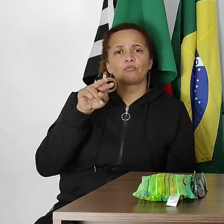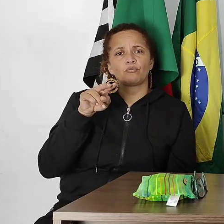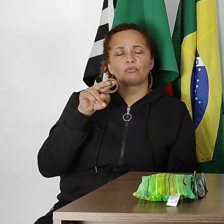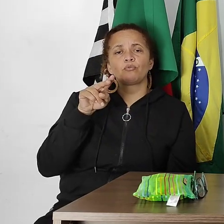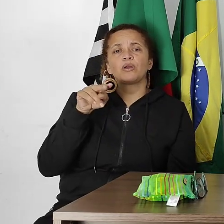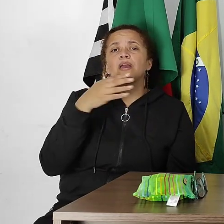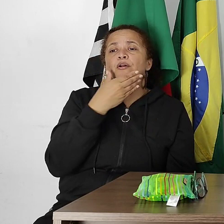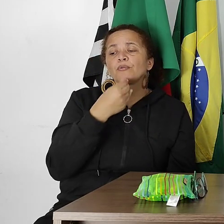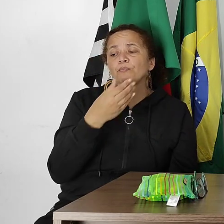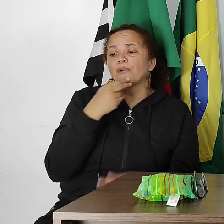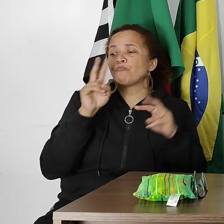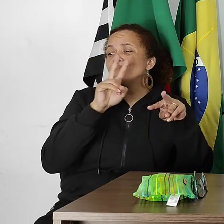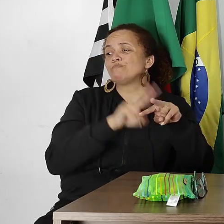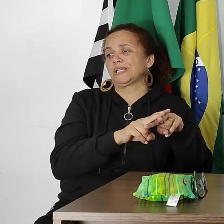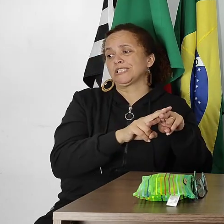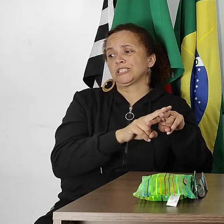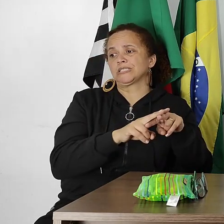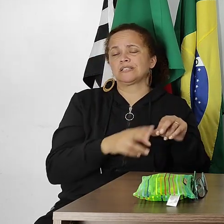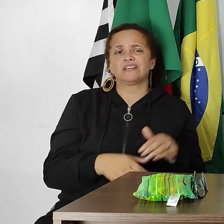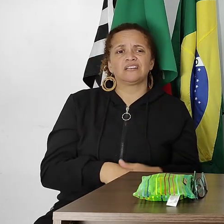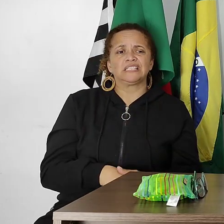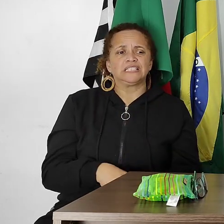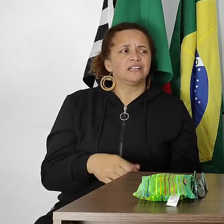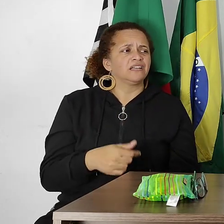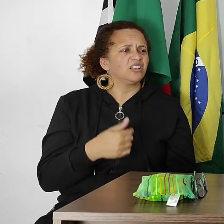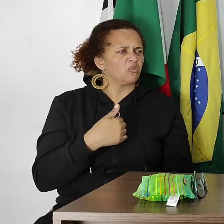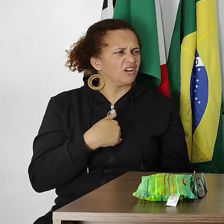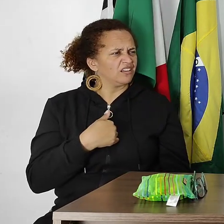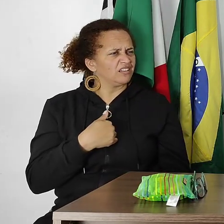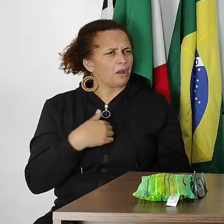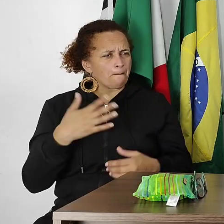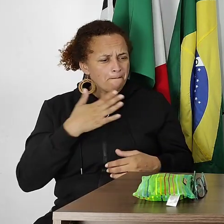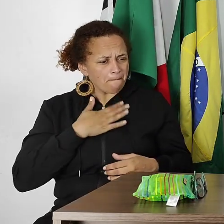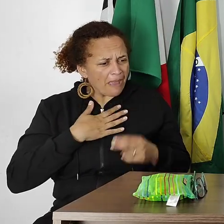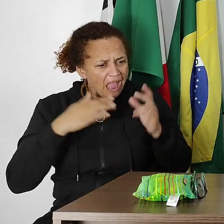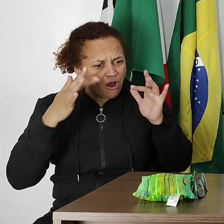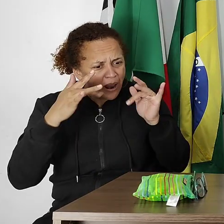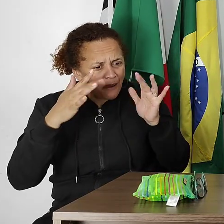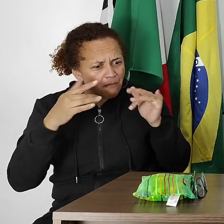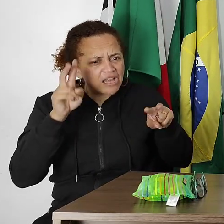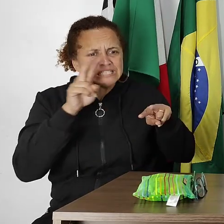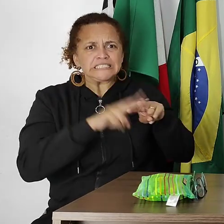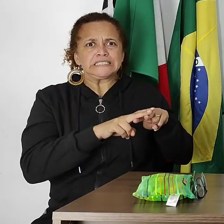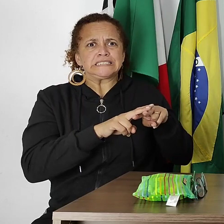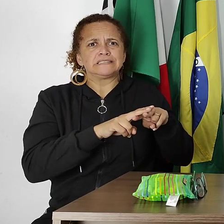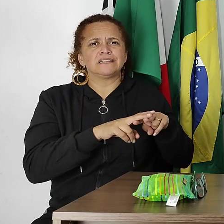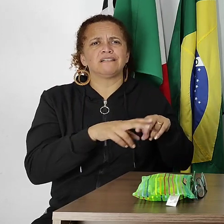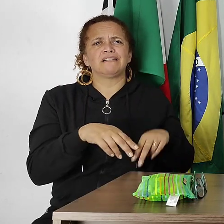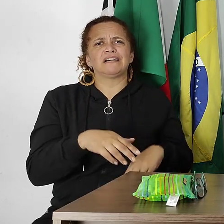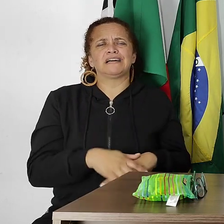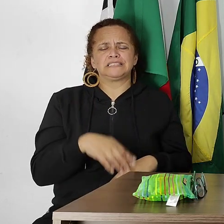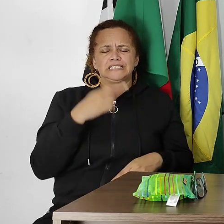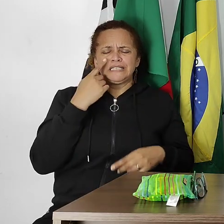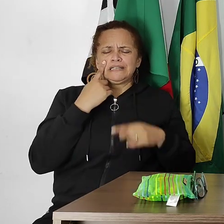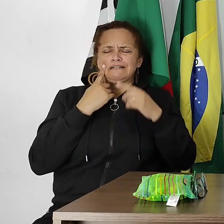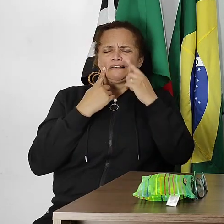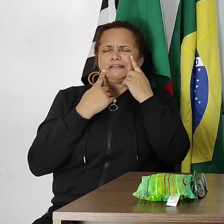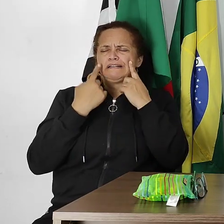preso. E aí o mundo desmoronou, né? Ele já tinha ido na minha casa, já tinha conhecido meu pai,